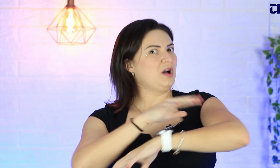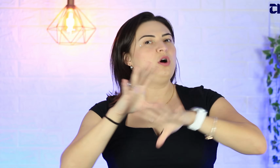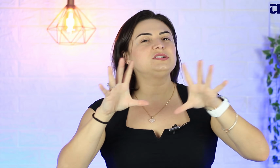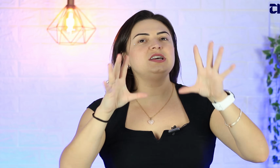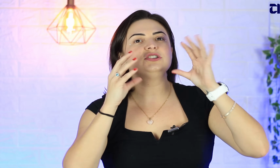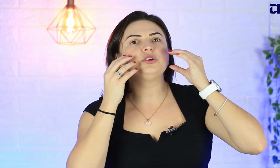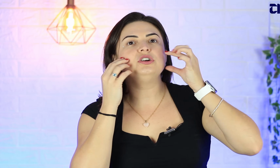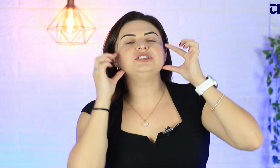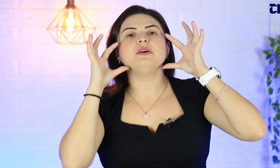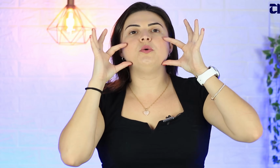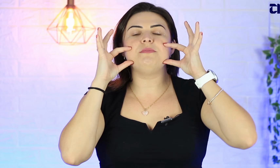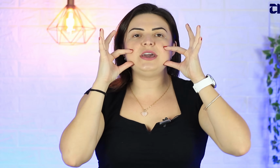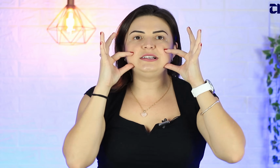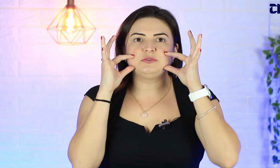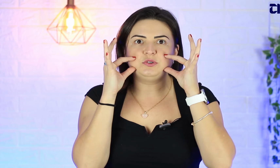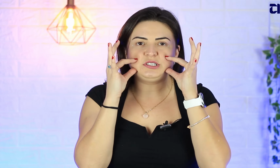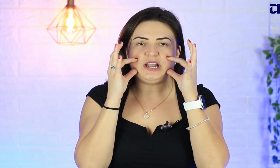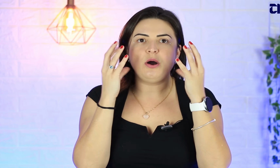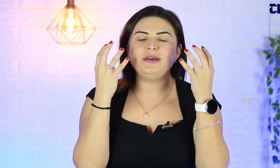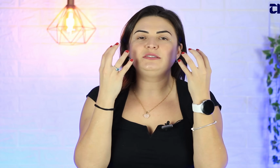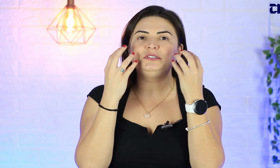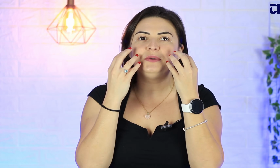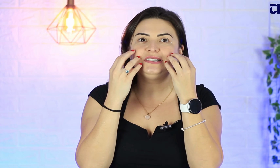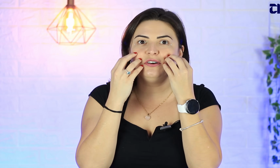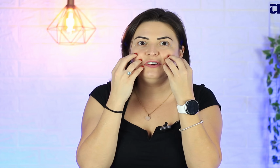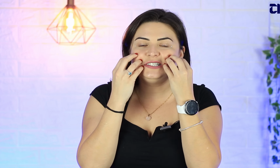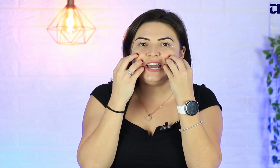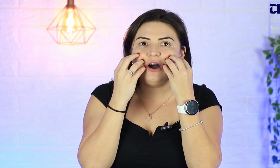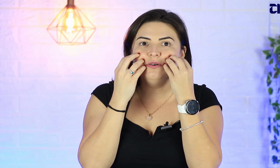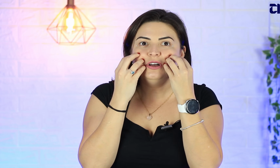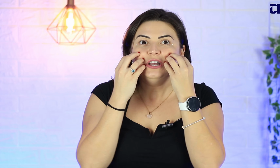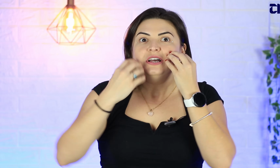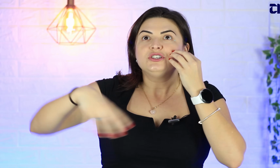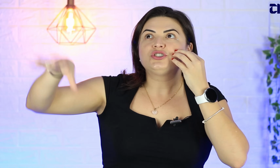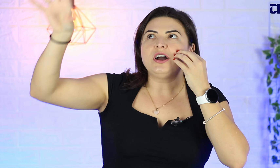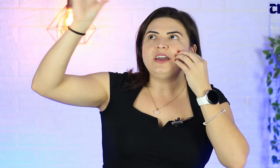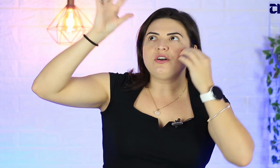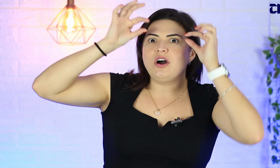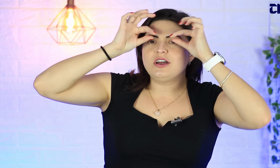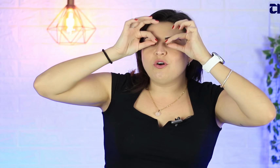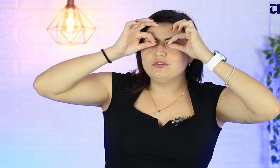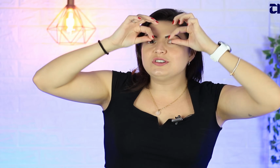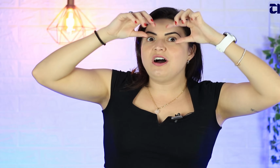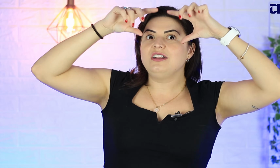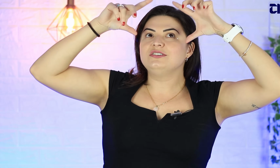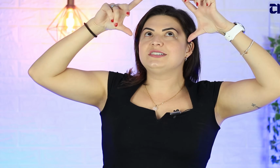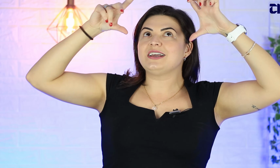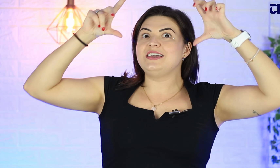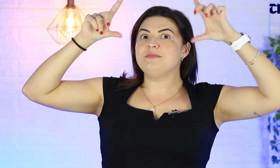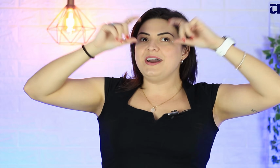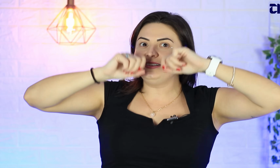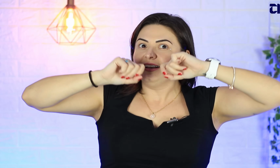Ou seja, eu estou gordinha. O mesmo sinal, a mesma expressão facial, só que agora com os olhos aqui, mas